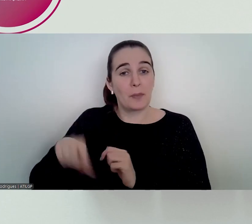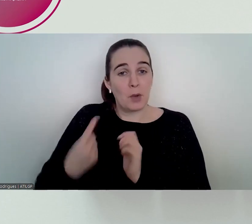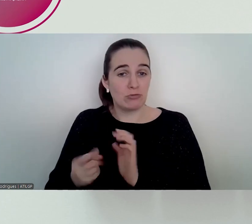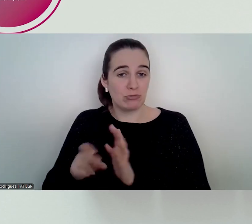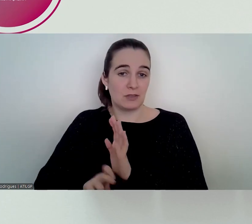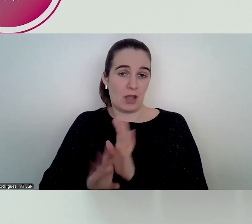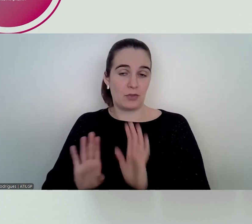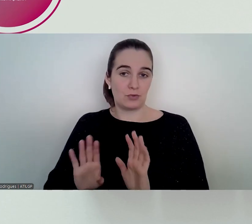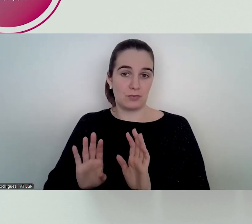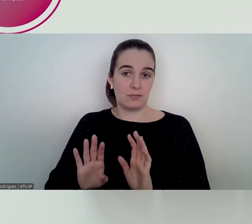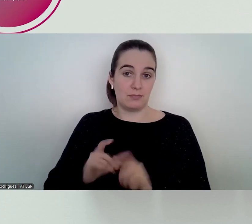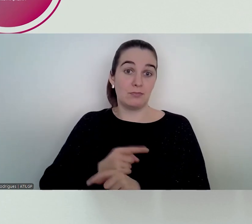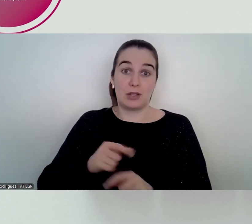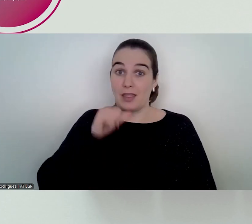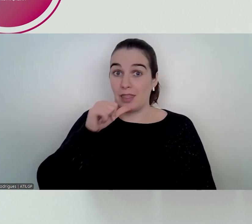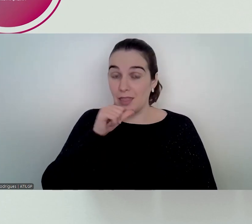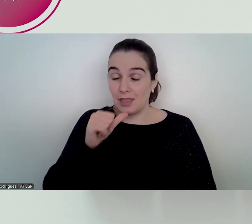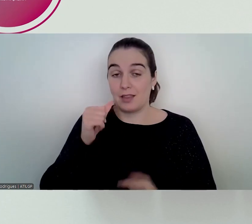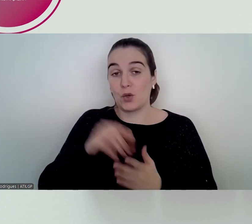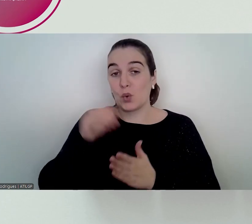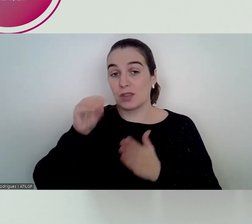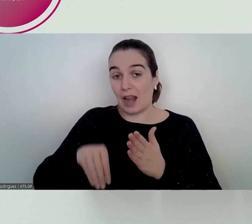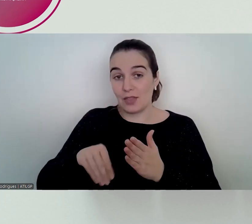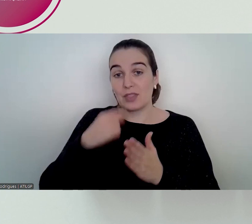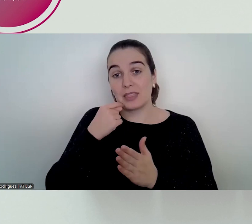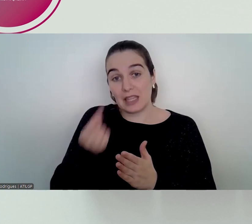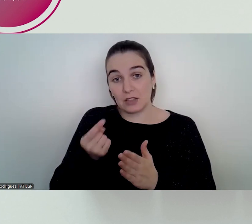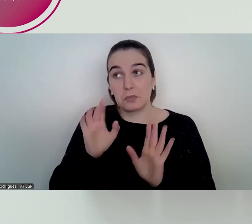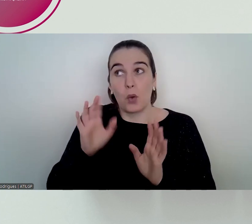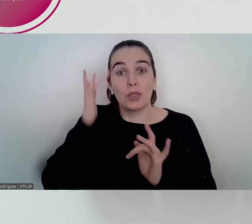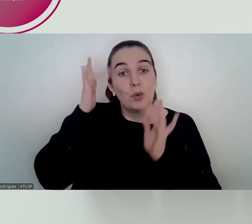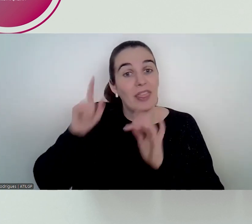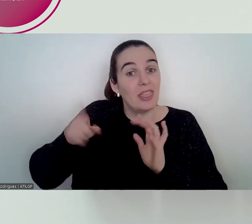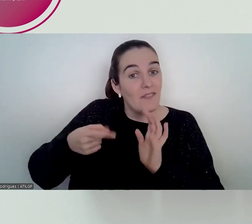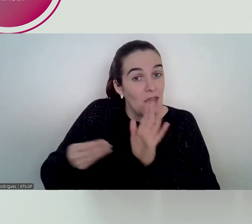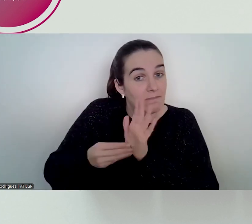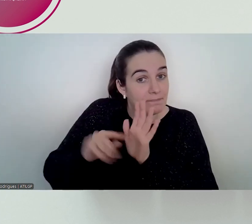os contratos normalmente, ou em teoria, pelo menos deveriam ter